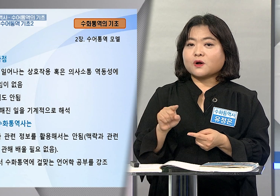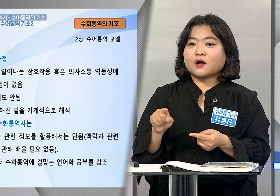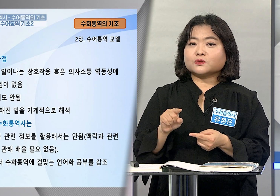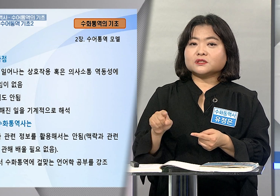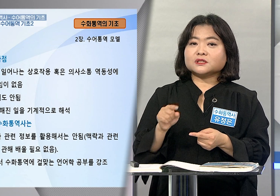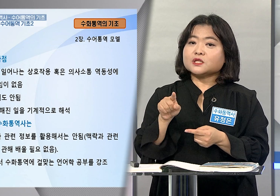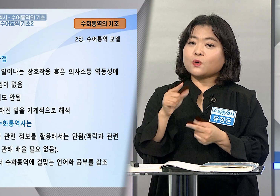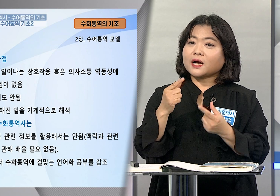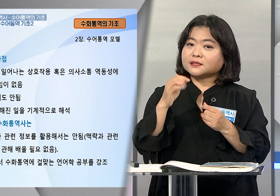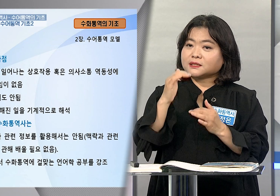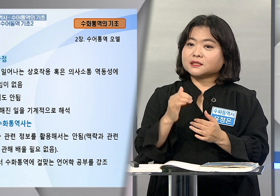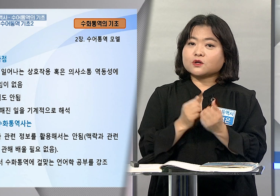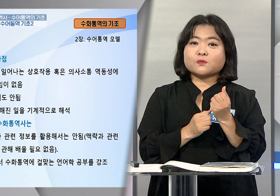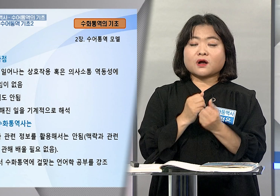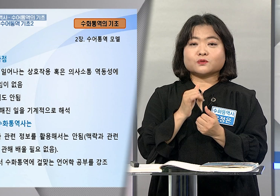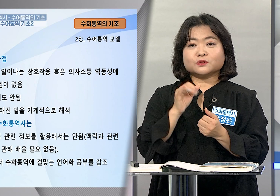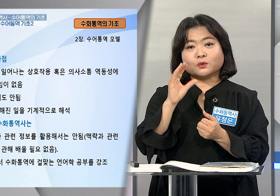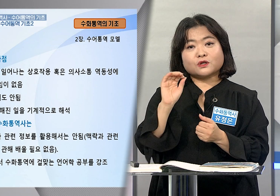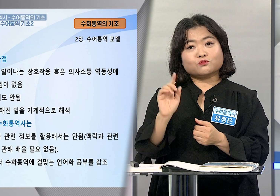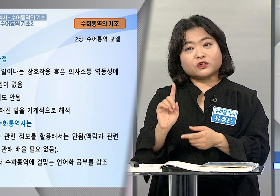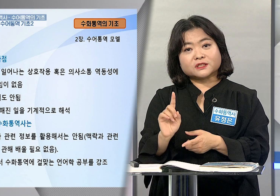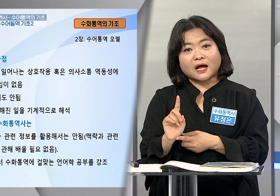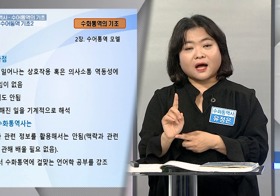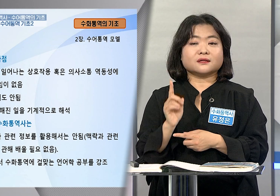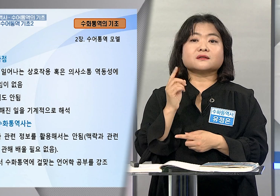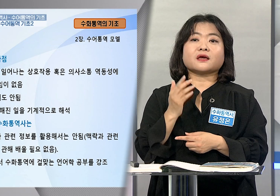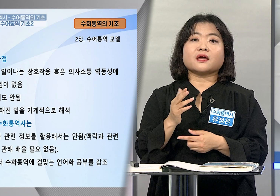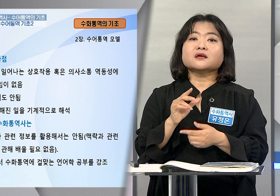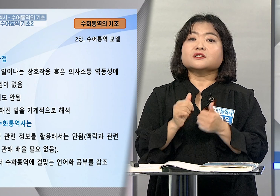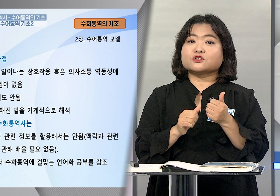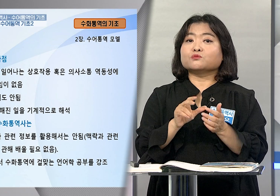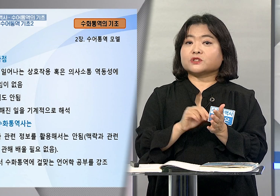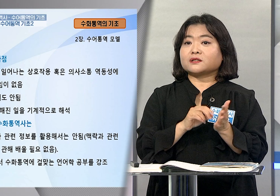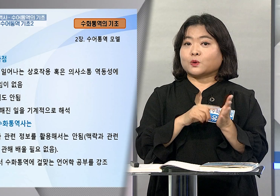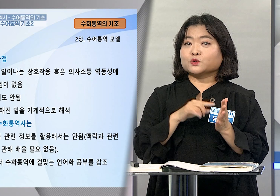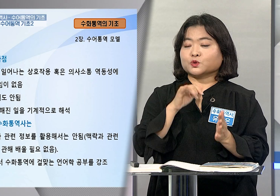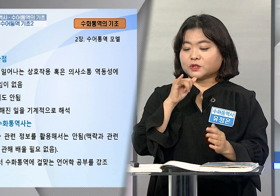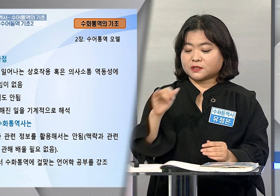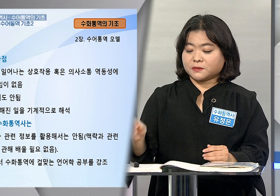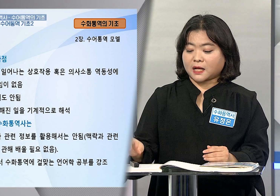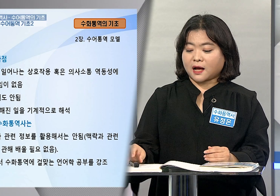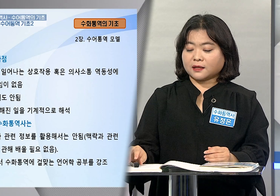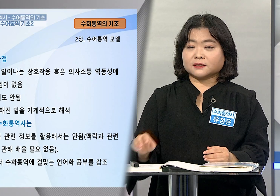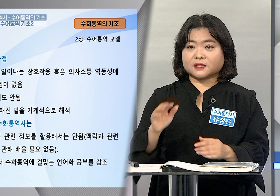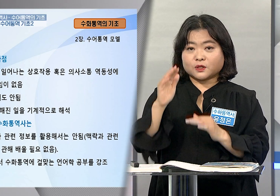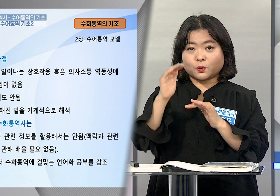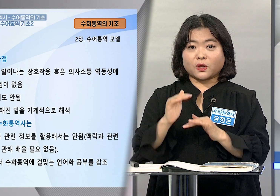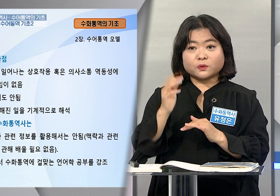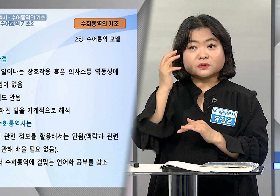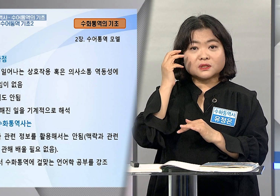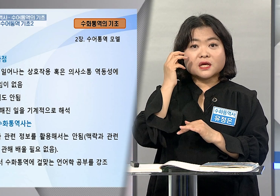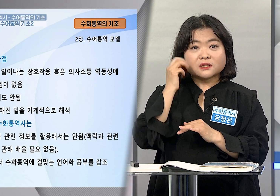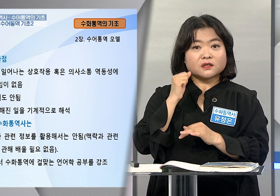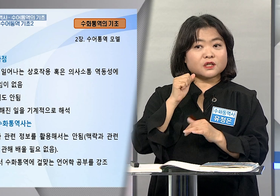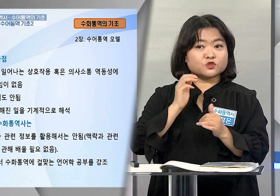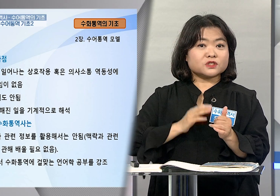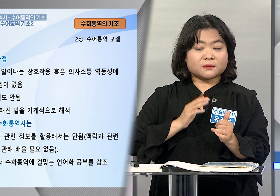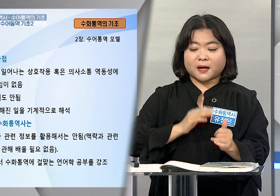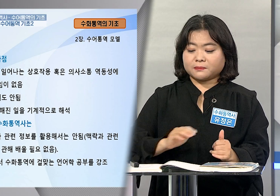설명하고 있는 모델은 무엇인가? 이렇게 시험 문제가 나올 수도 있습니다. 그러니까 이 내용은 기억해 주시기